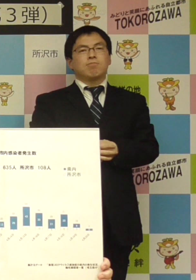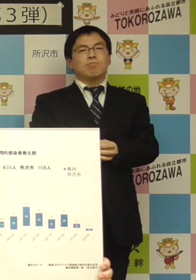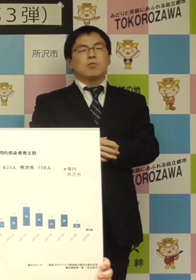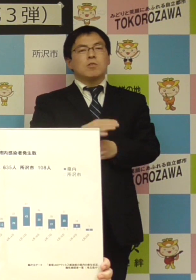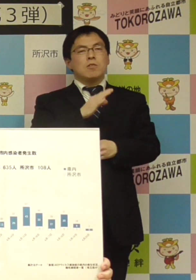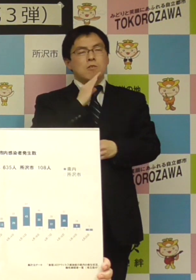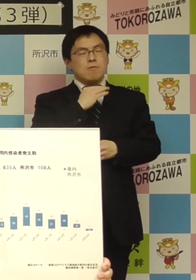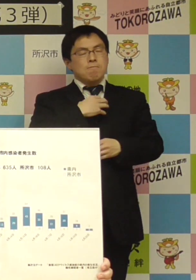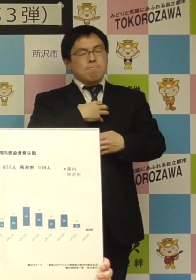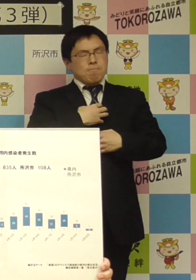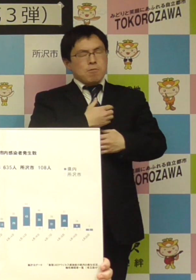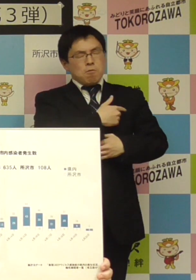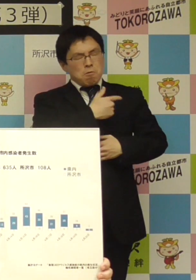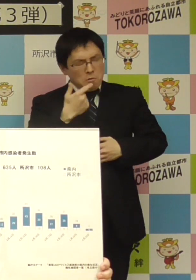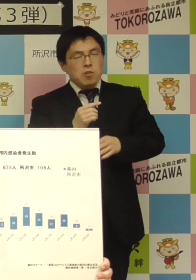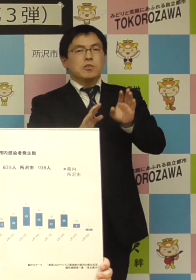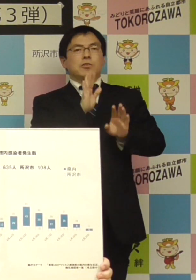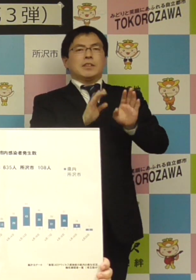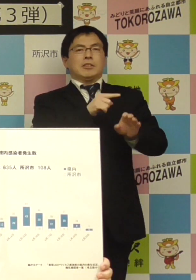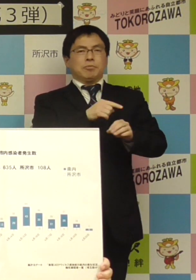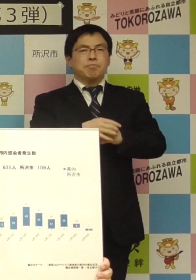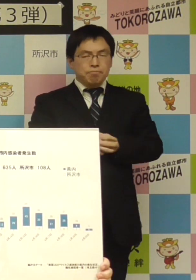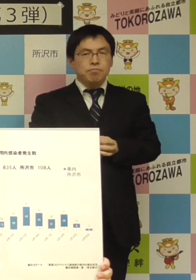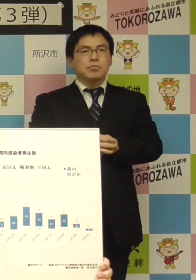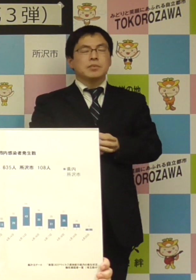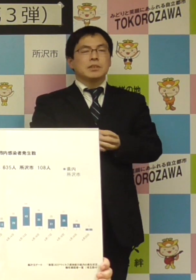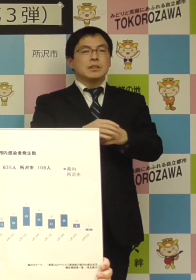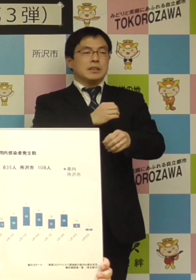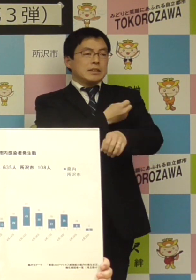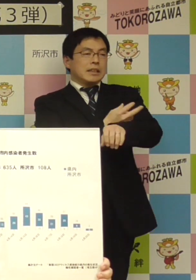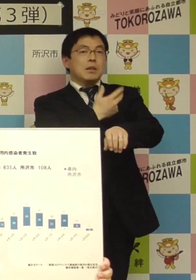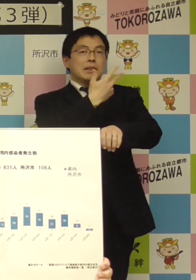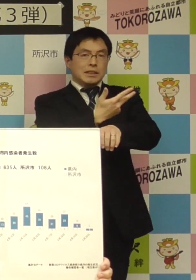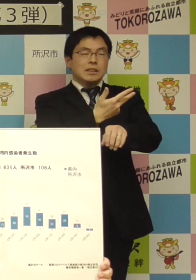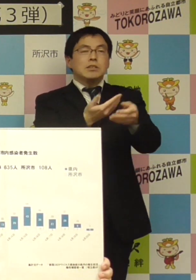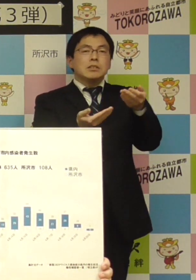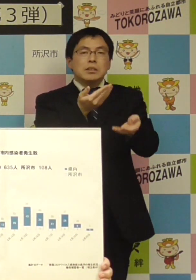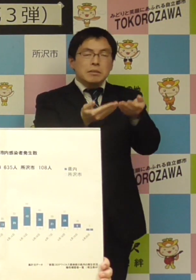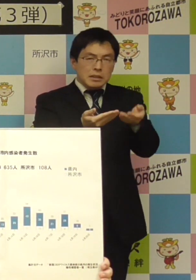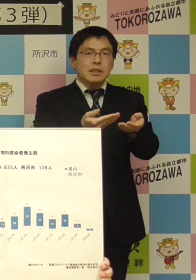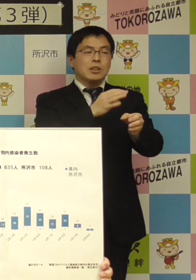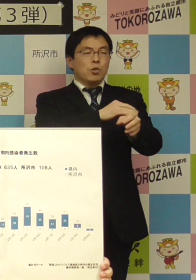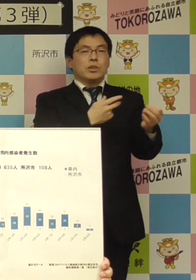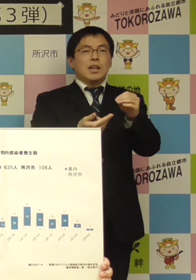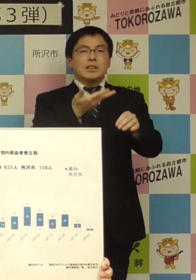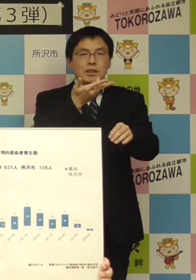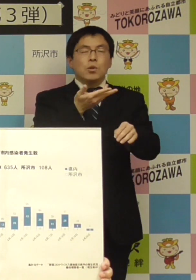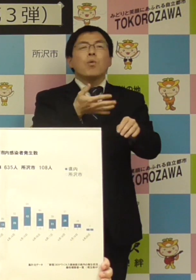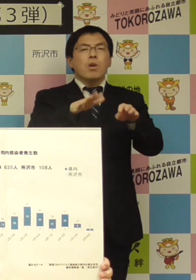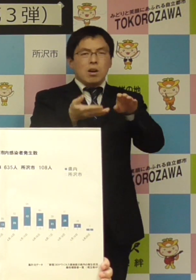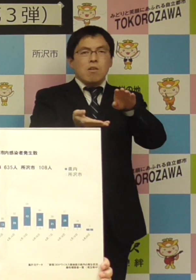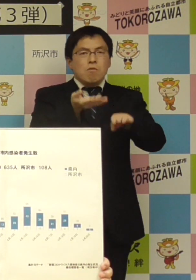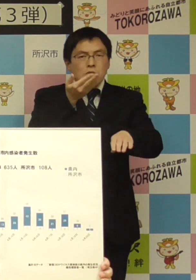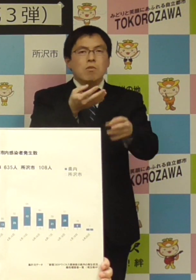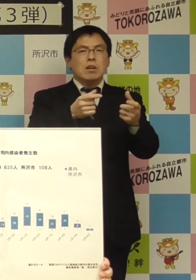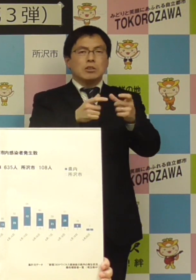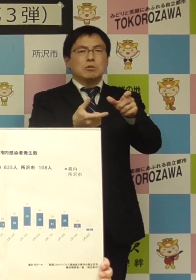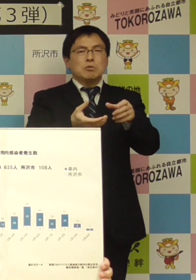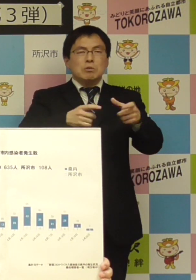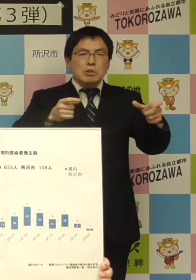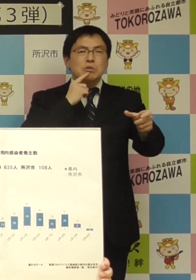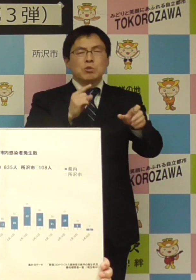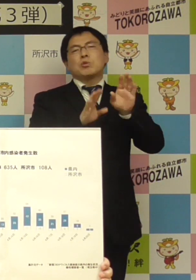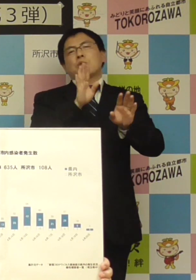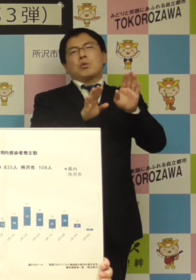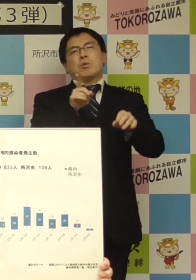非常に厳しい状況であり、さいたま市よりも所沢市の方が感染者が多いという段階